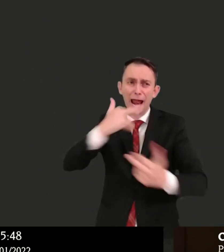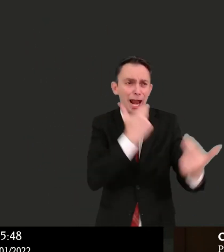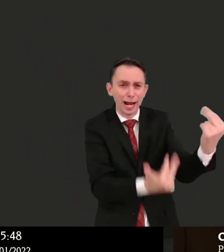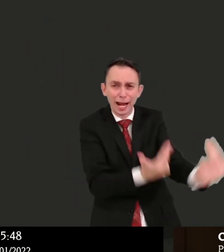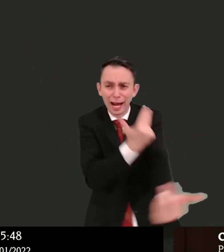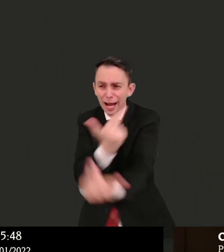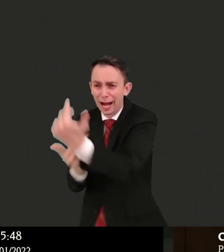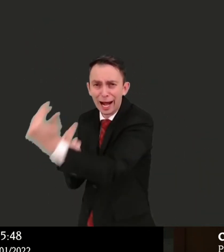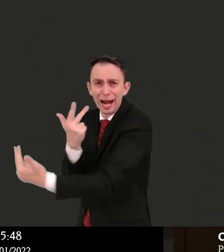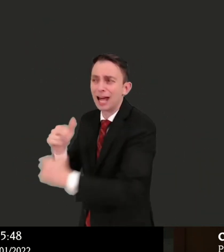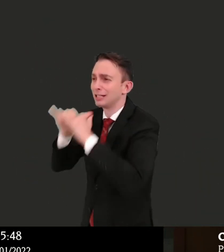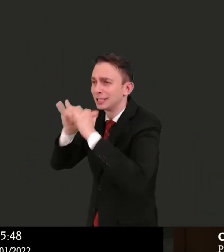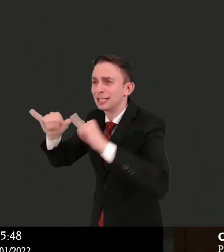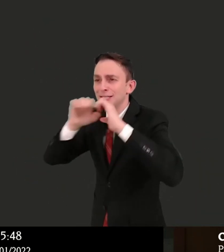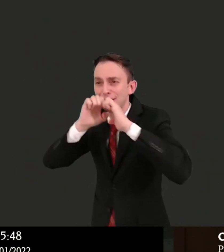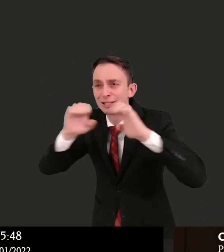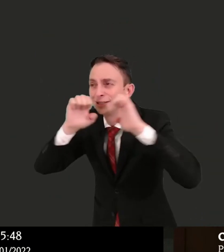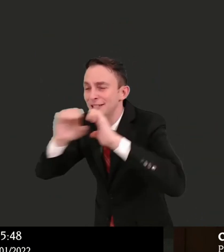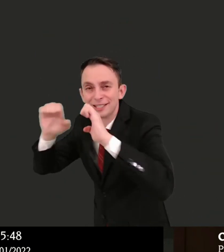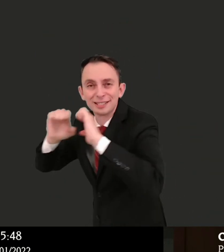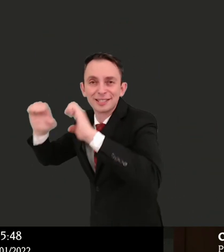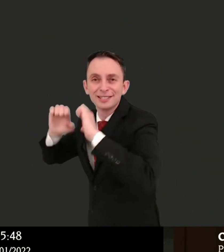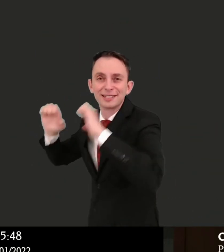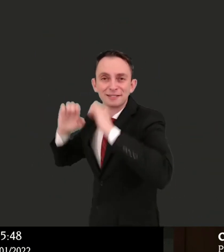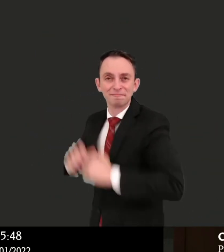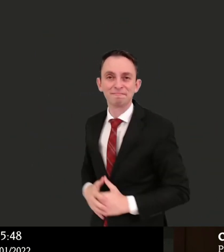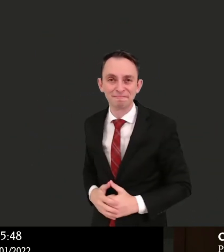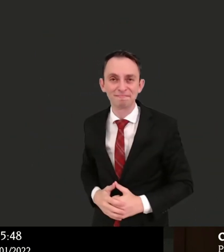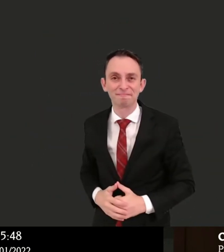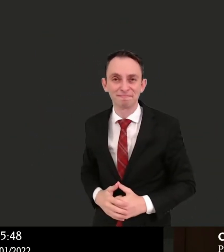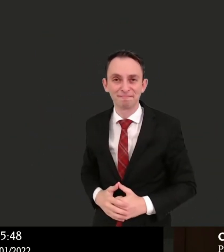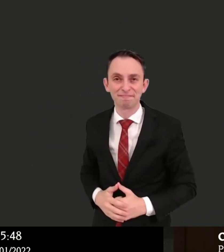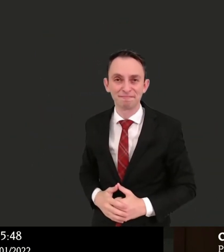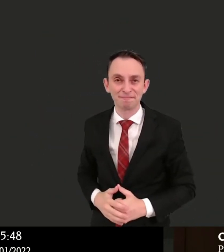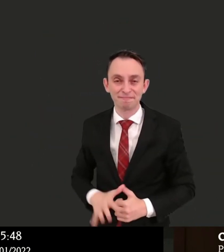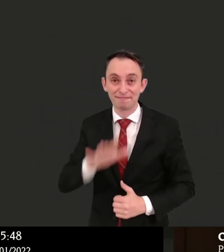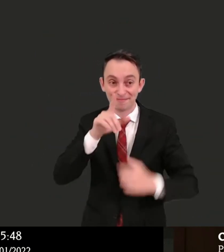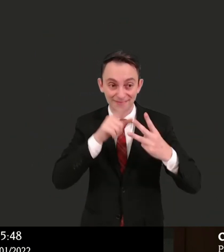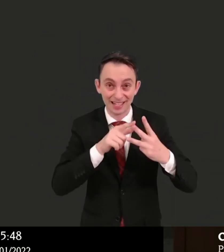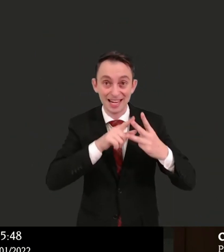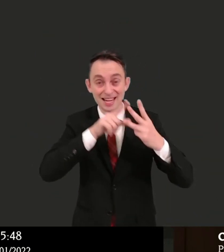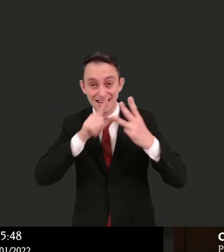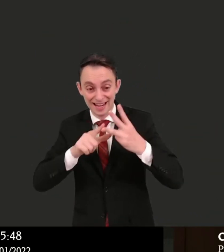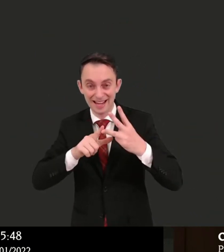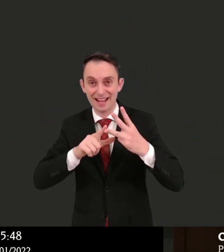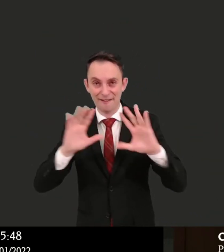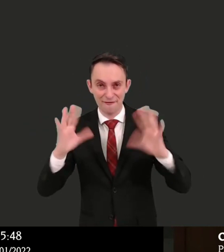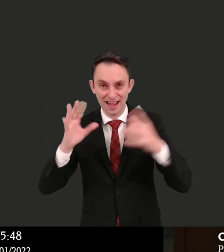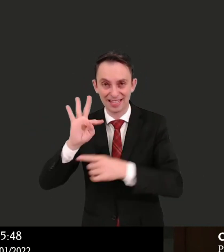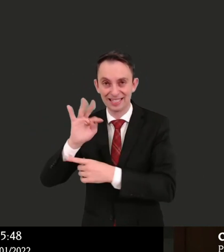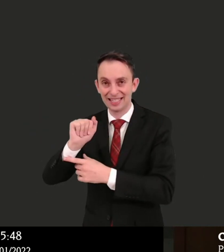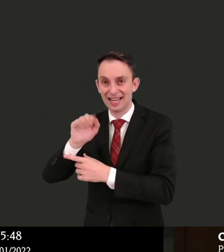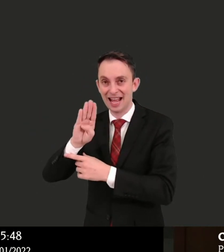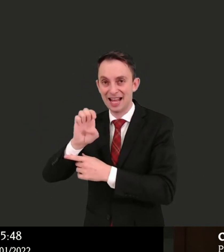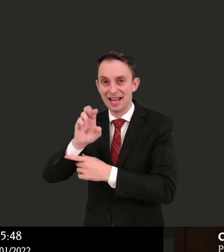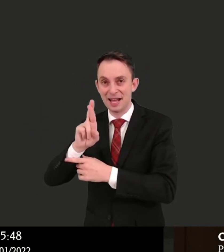falavam. E Cristo fez essa pregação numa festa chamada Tabernáculo. É a última festa do